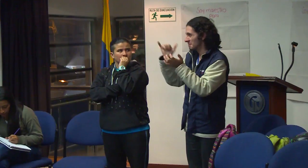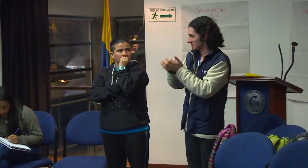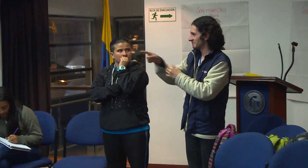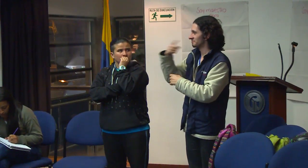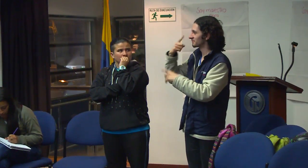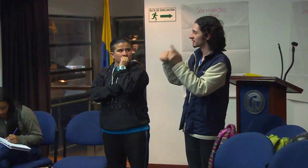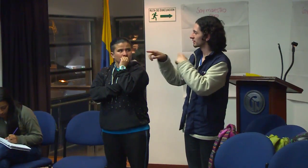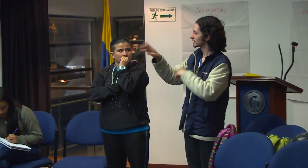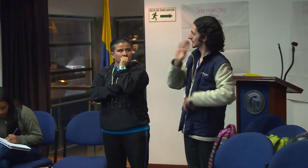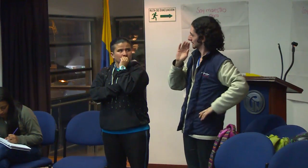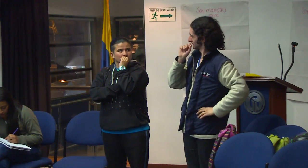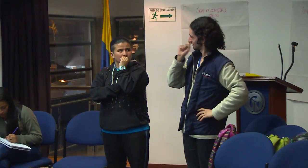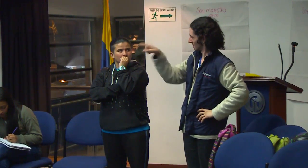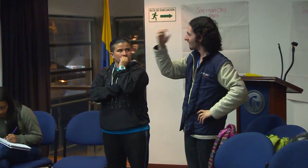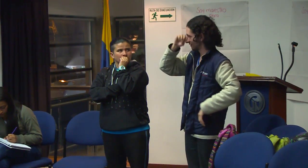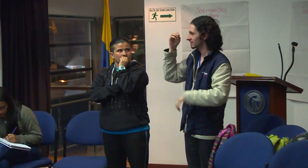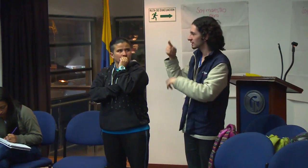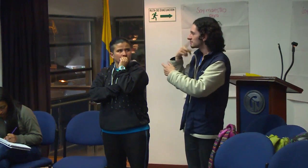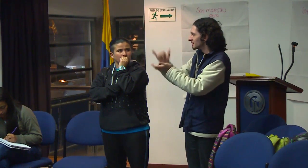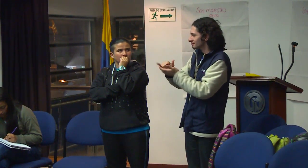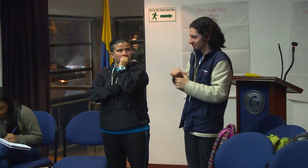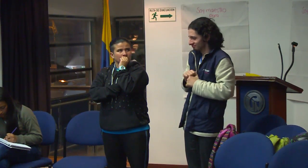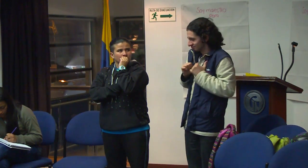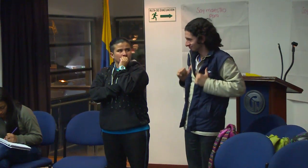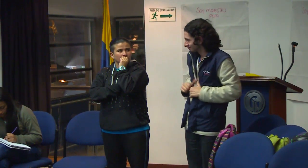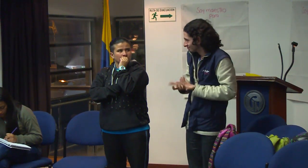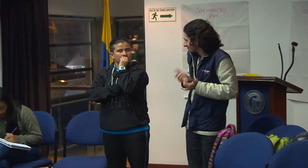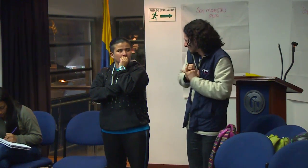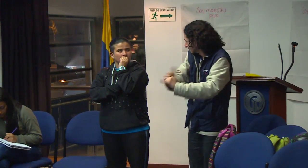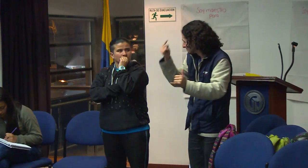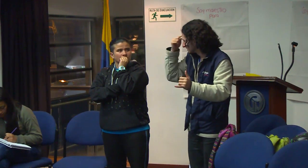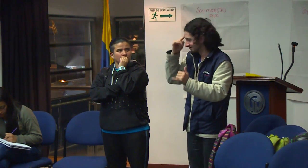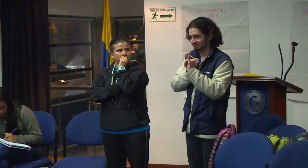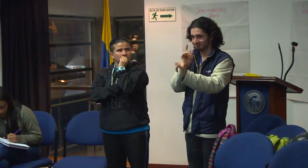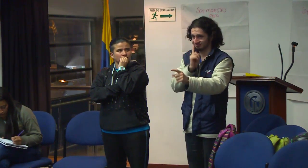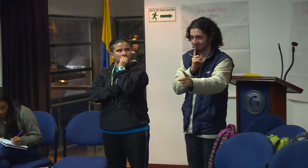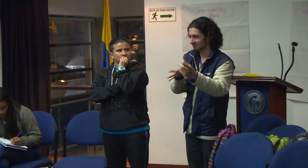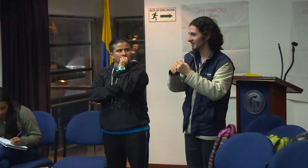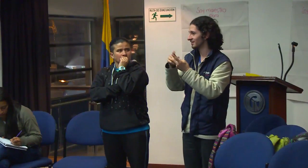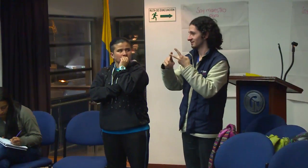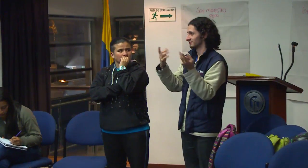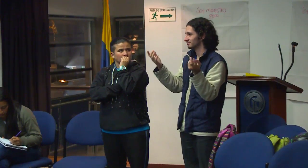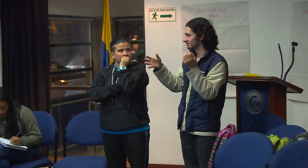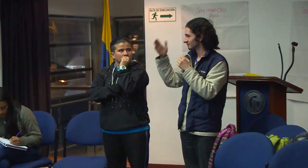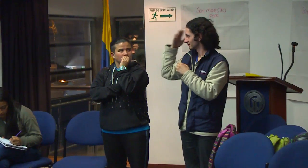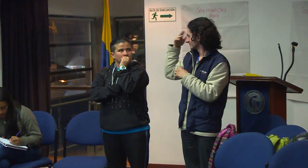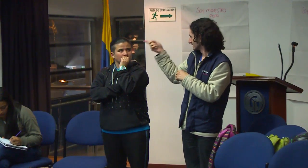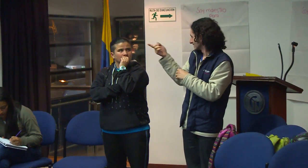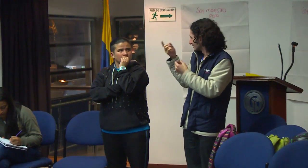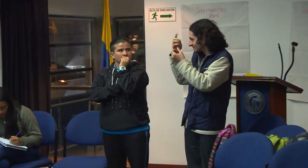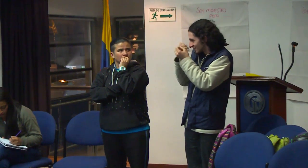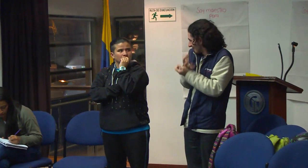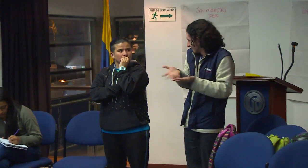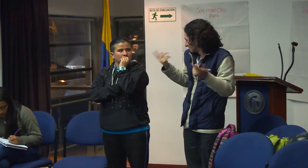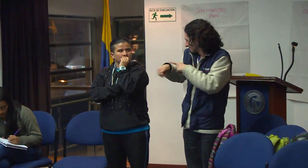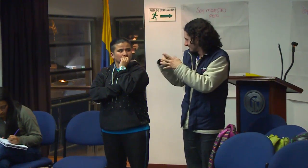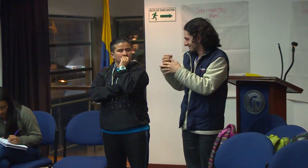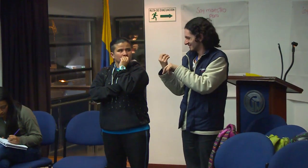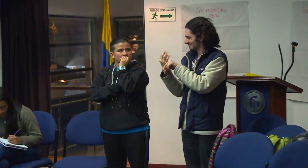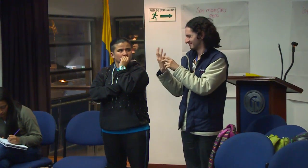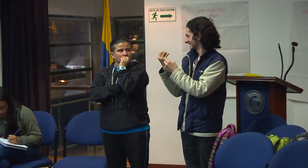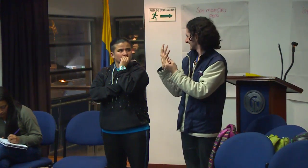multiplicidad, diversidad de grupos. Entonces también frente a lo que decía, creo que era Omar, ¿sí? Es importante también pensar en ese tema del corazón, también lo tienen